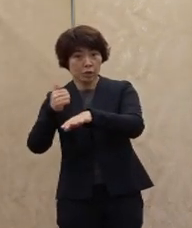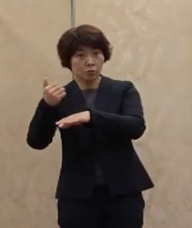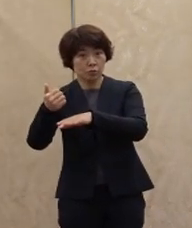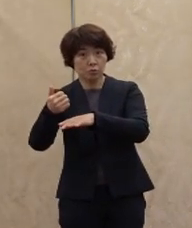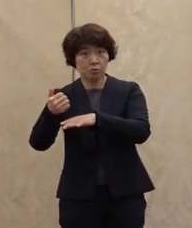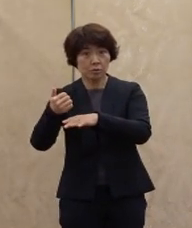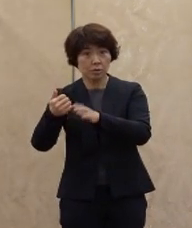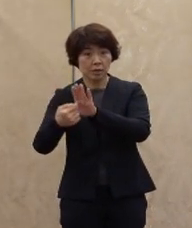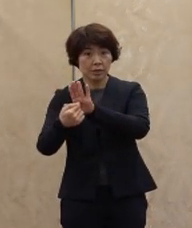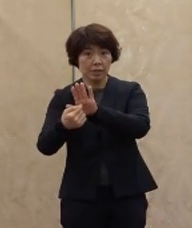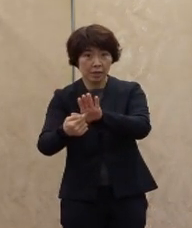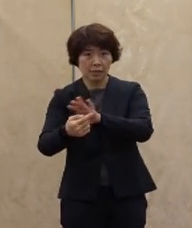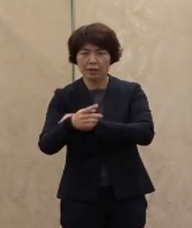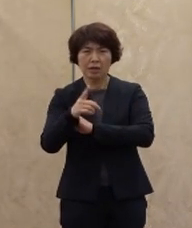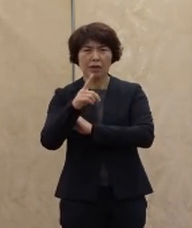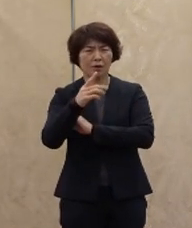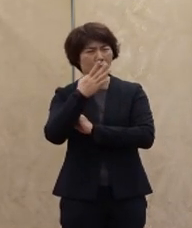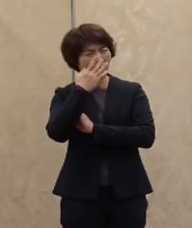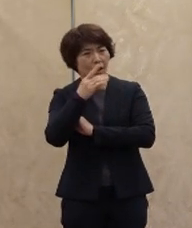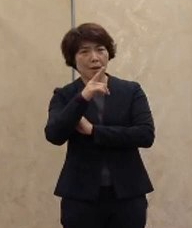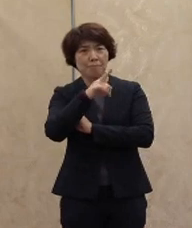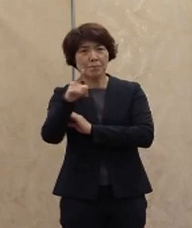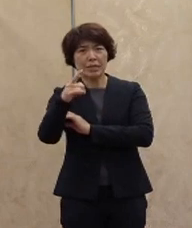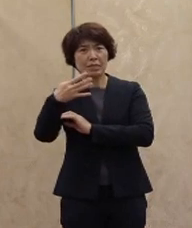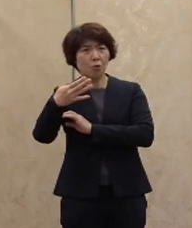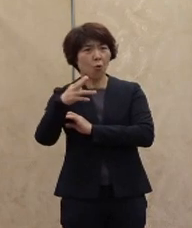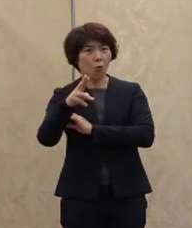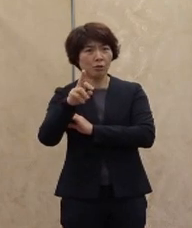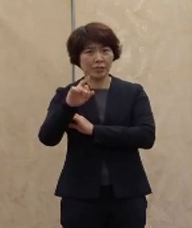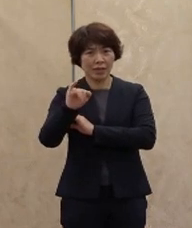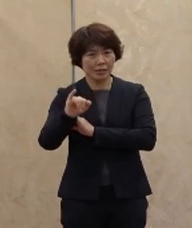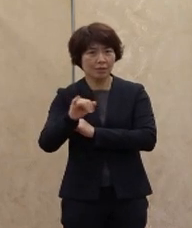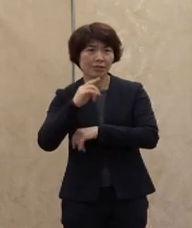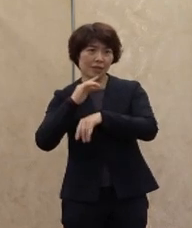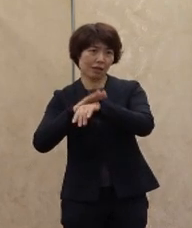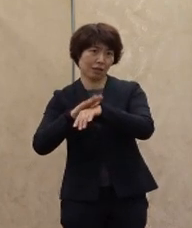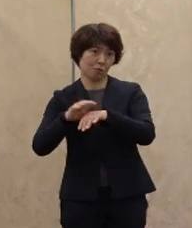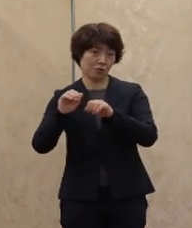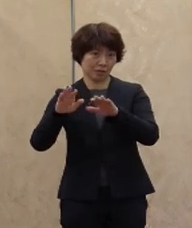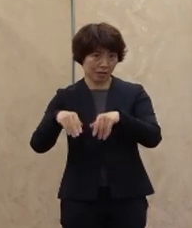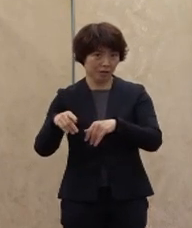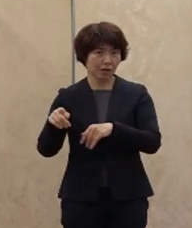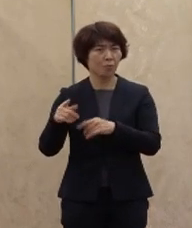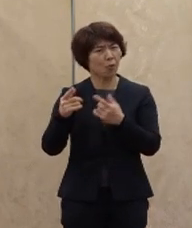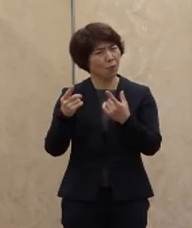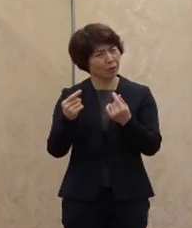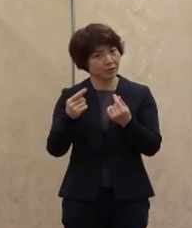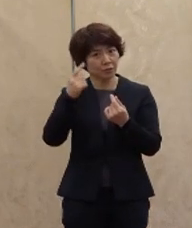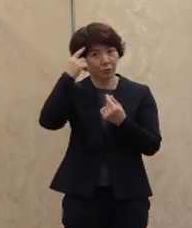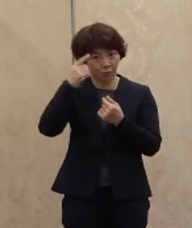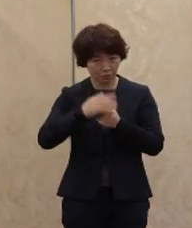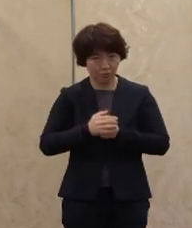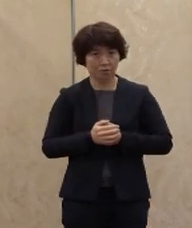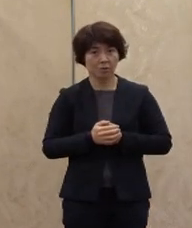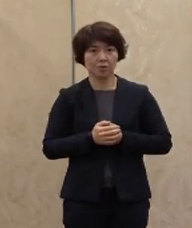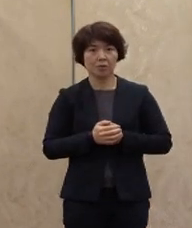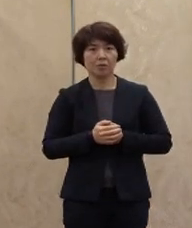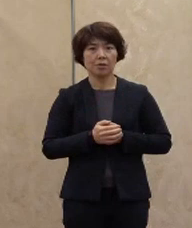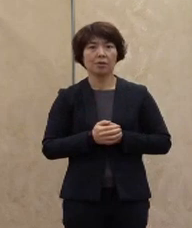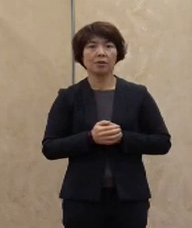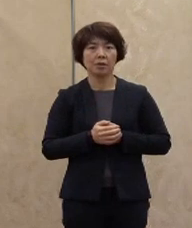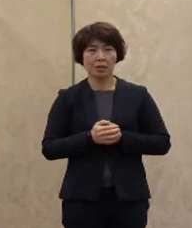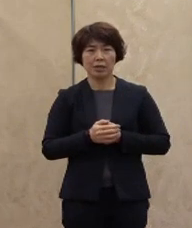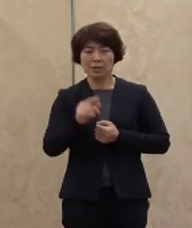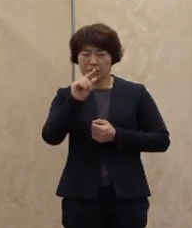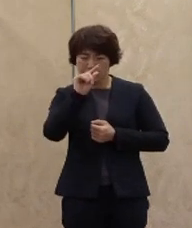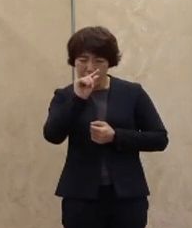てあの 美容生とかよく分からない言葉が生まれましたけども、たまああいうのもそうなんじゃないかなと思いますが、あの非常にあの小さな